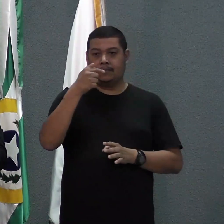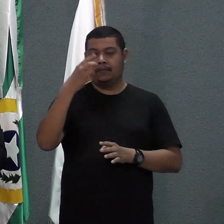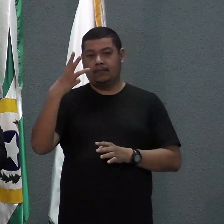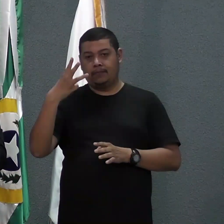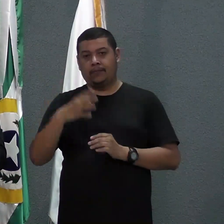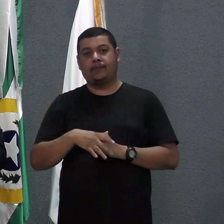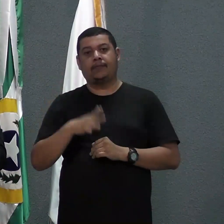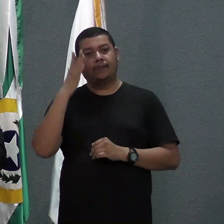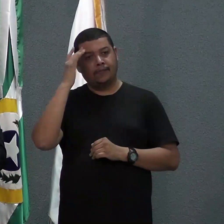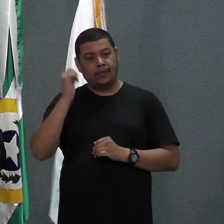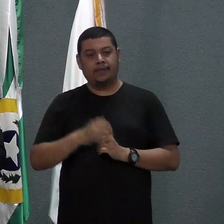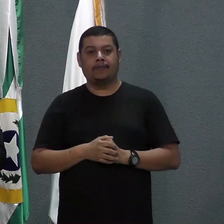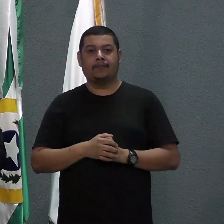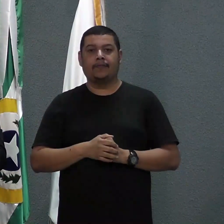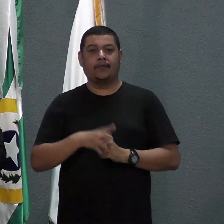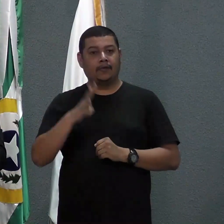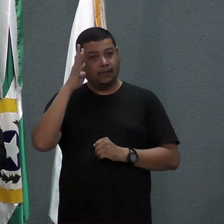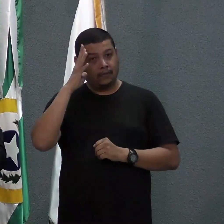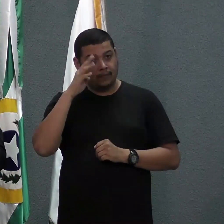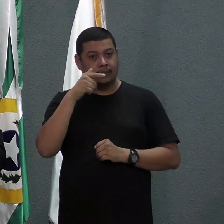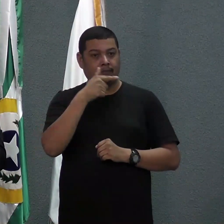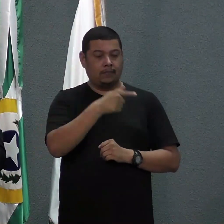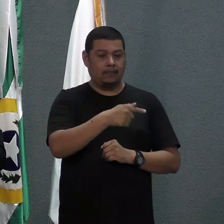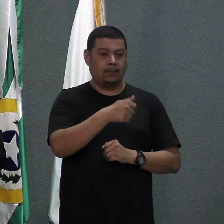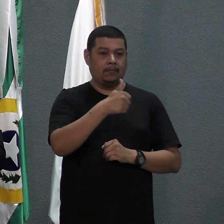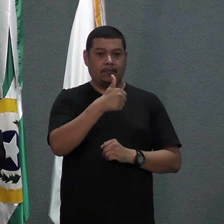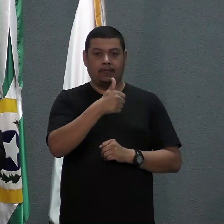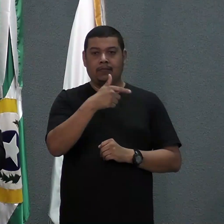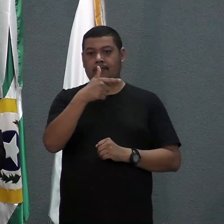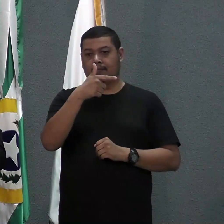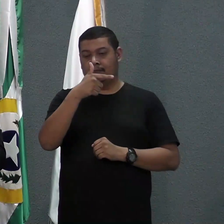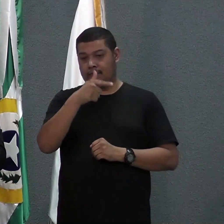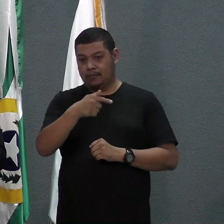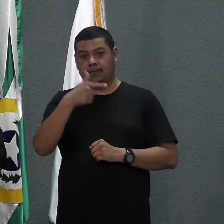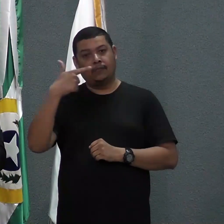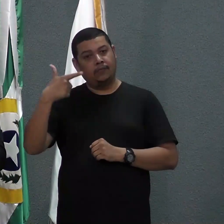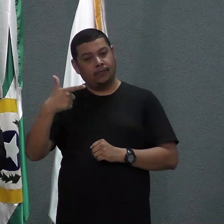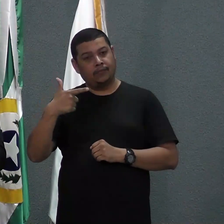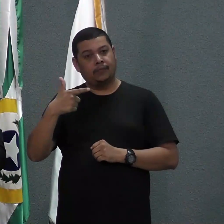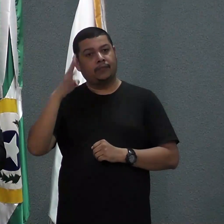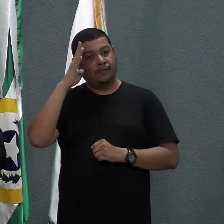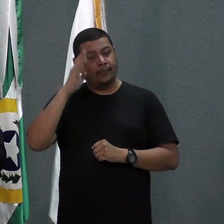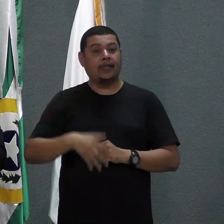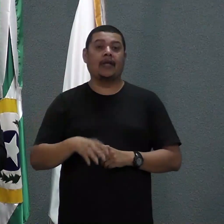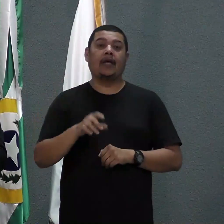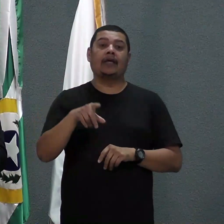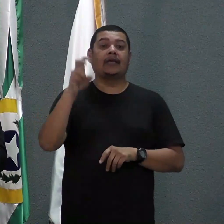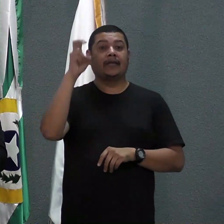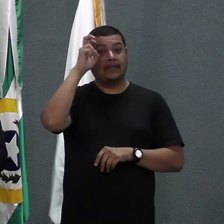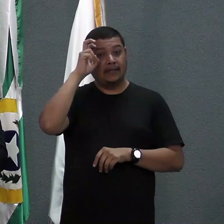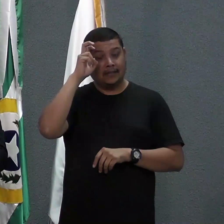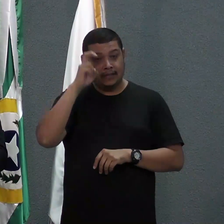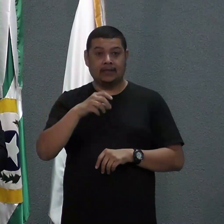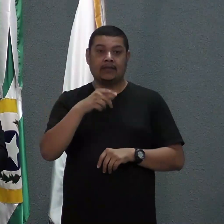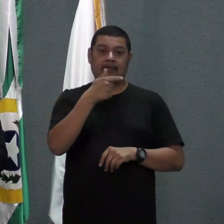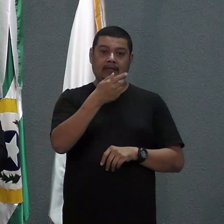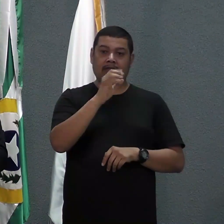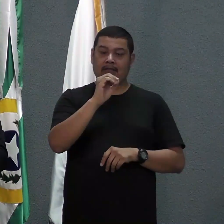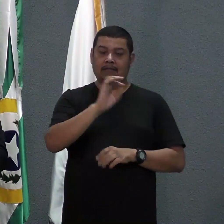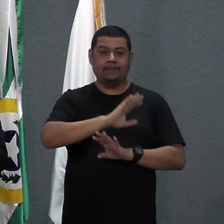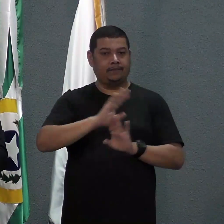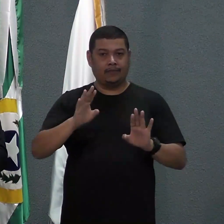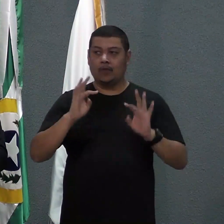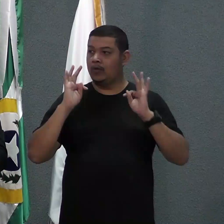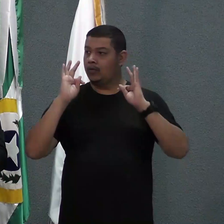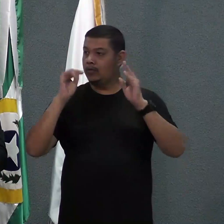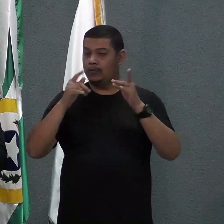71 e 72 anos na quarta-feira e 70 anos na quinta-feira, como todos já sabem,